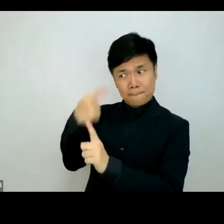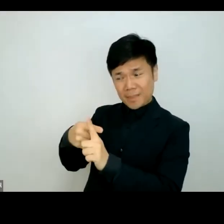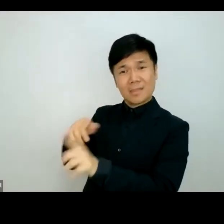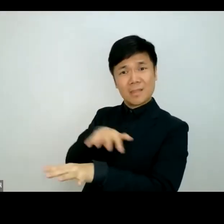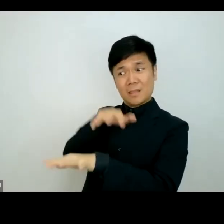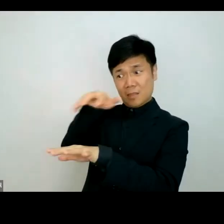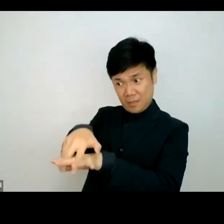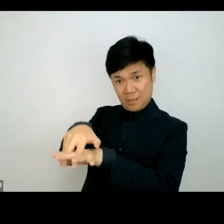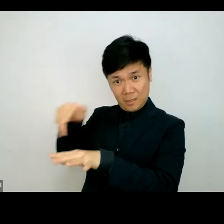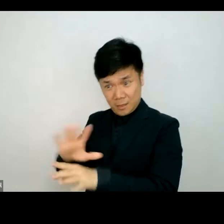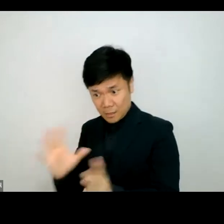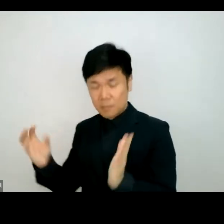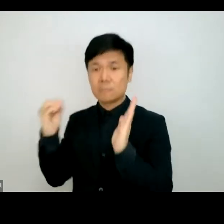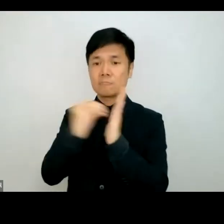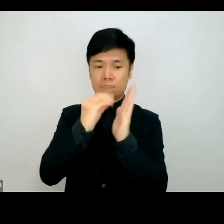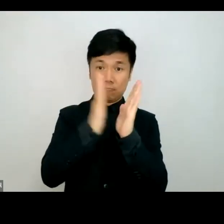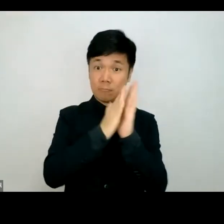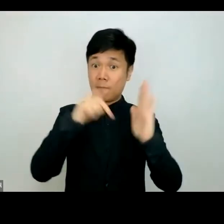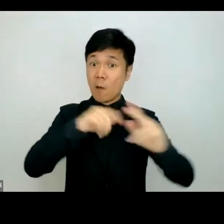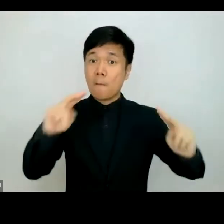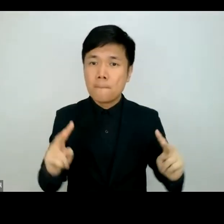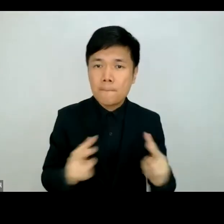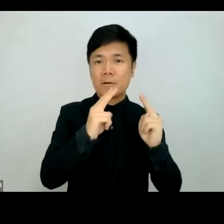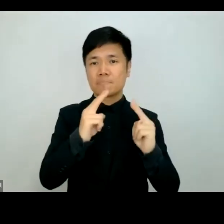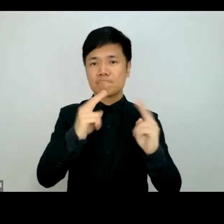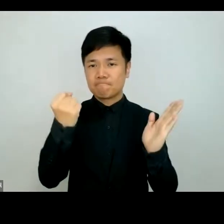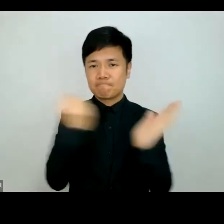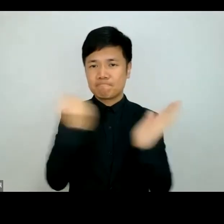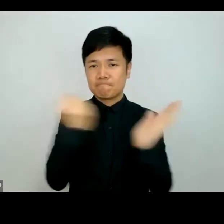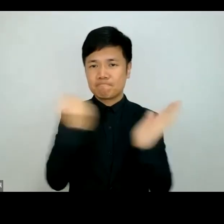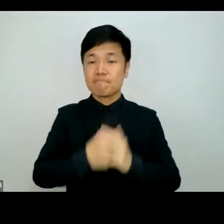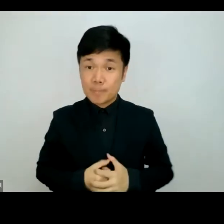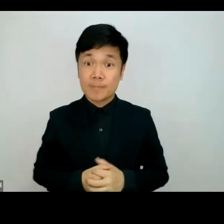la situation des personnes en situation